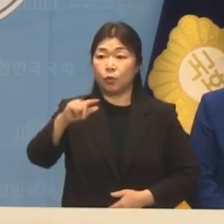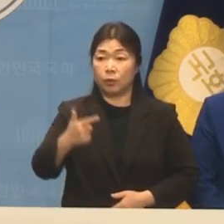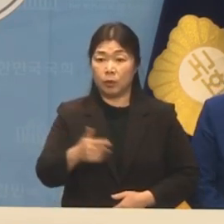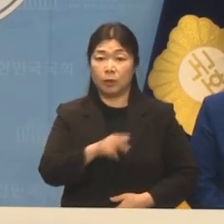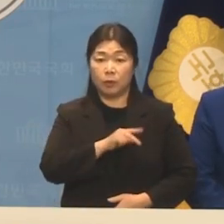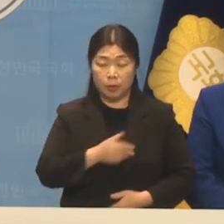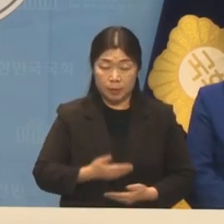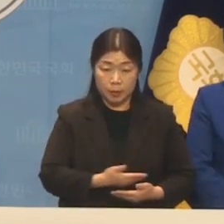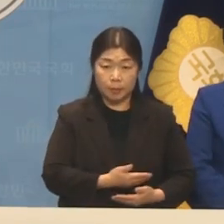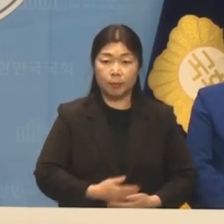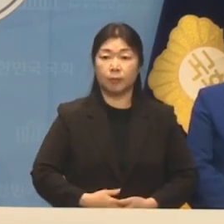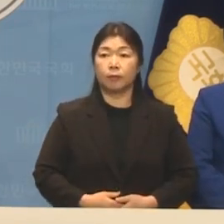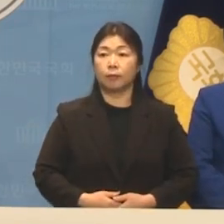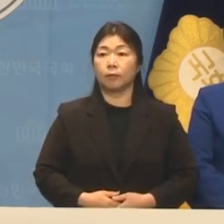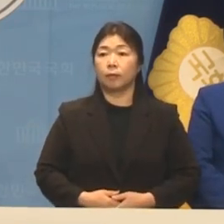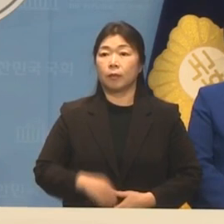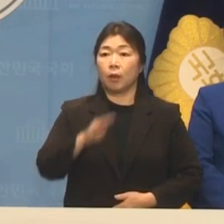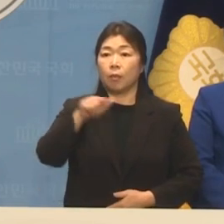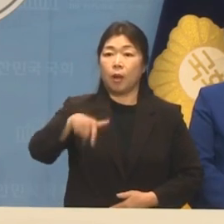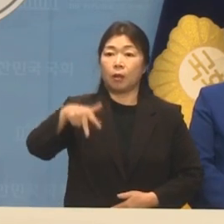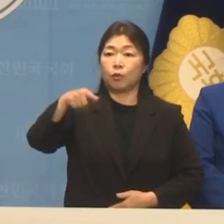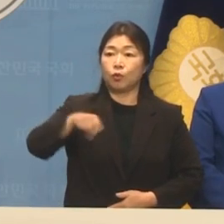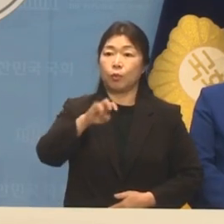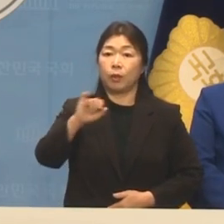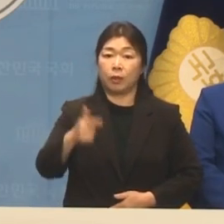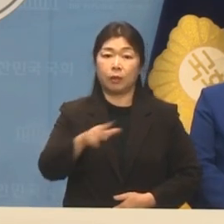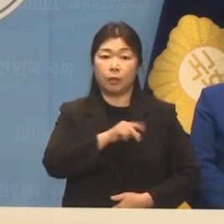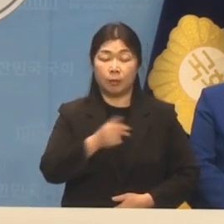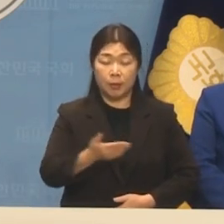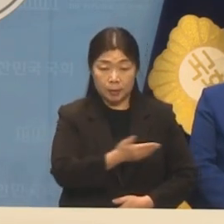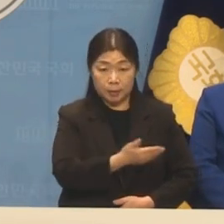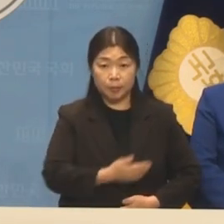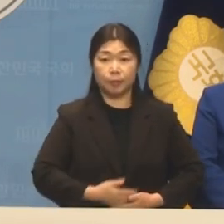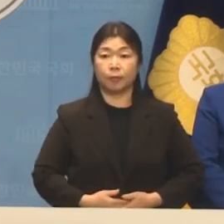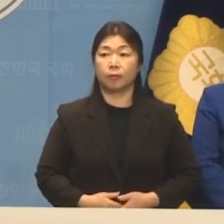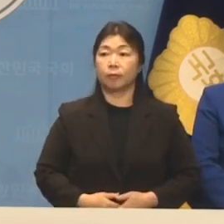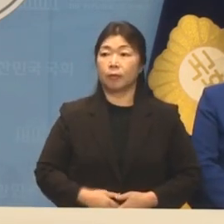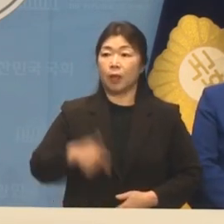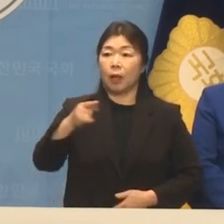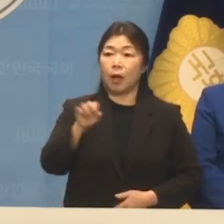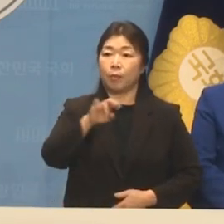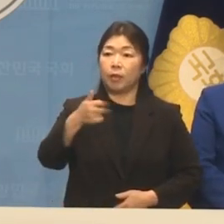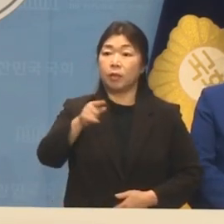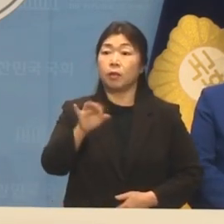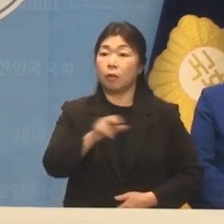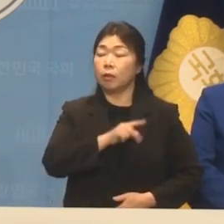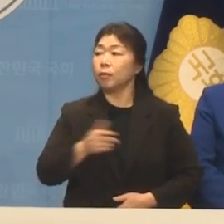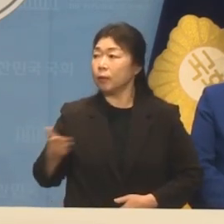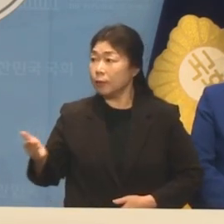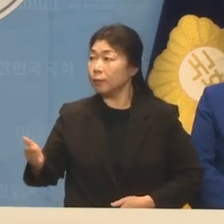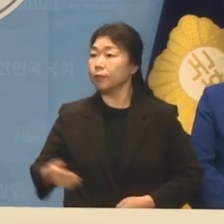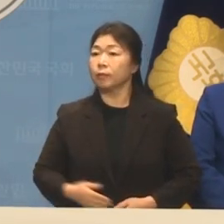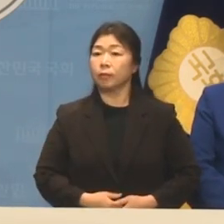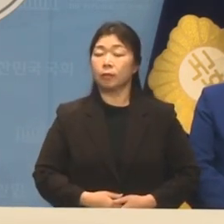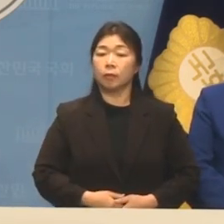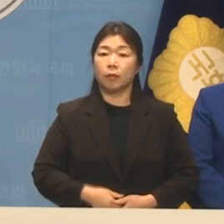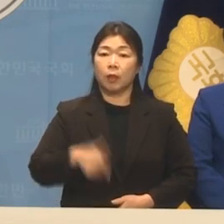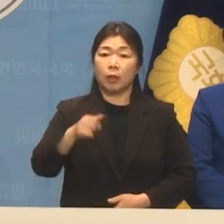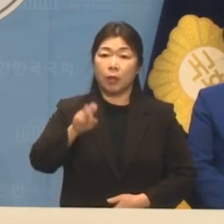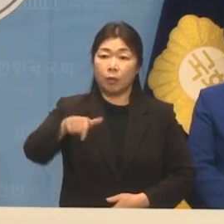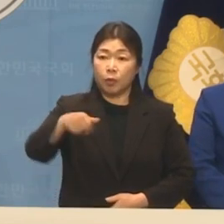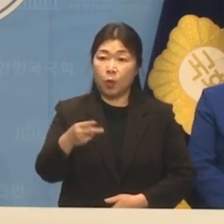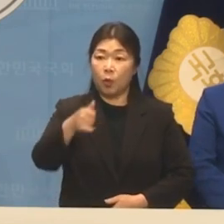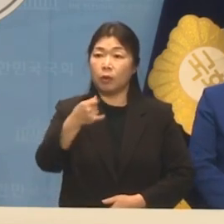참석하셨습니다. 예, 박주민 의원님 참석하셨습니다. 예, 강민정 의원님 참석하셨습니다. 김교흥